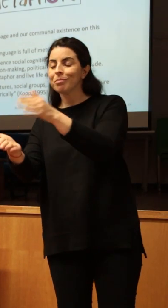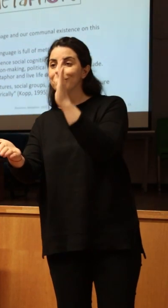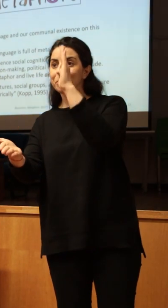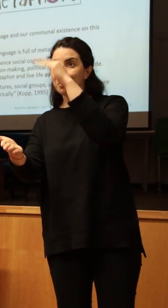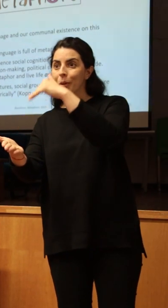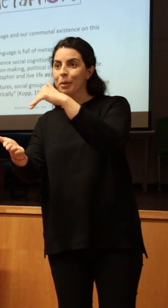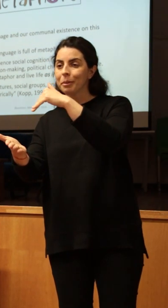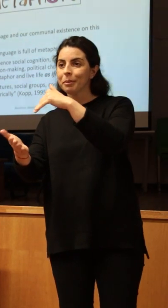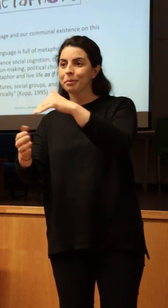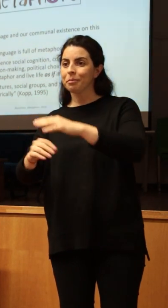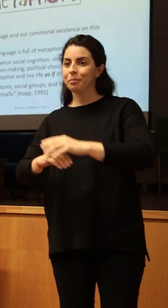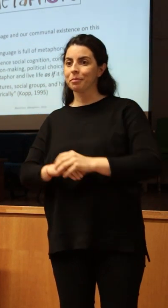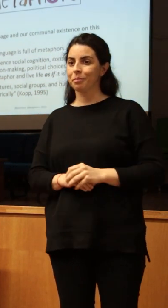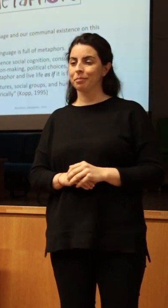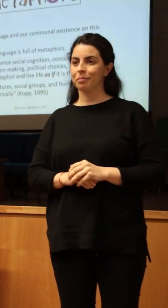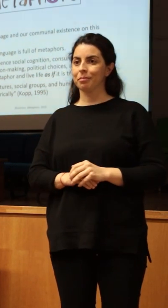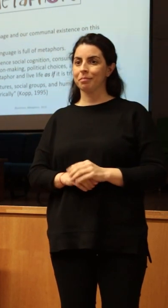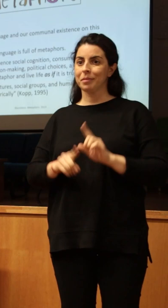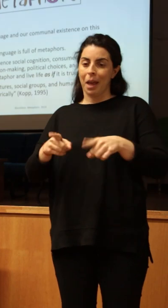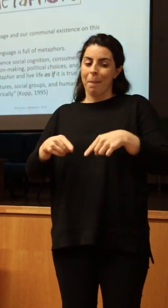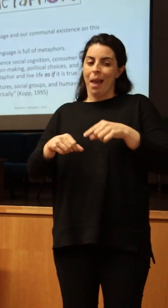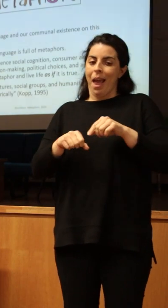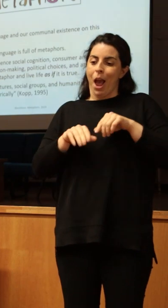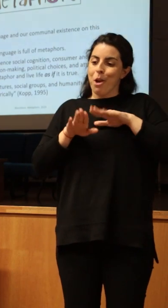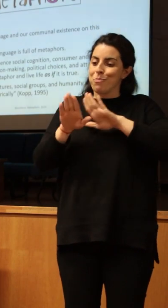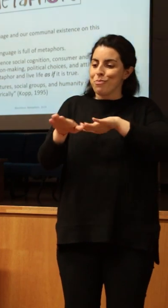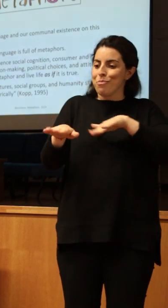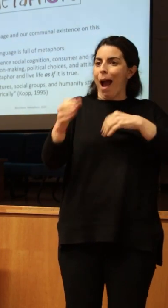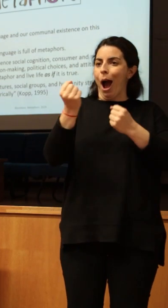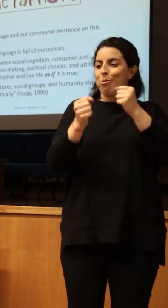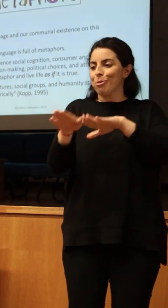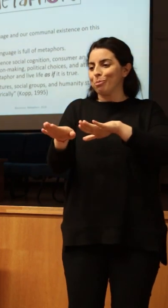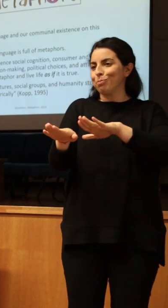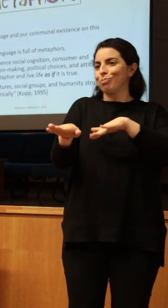De repente los atolladeros de autos, ¿no? Los embotellamientos.